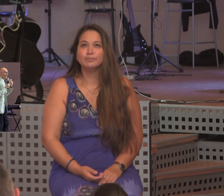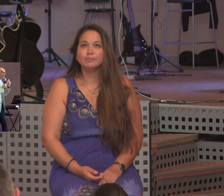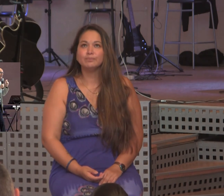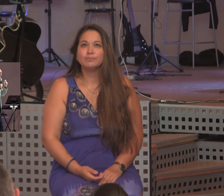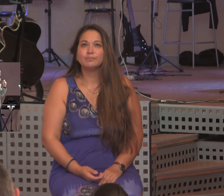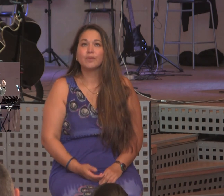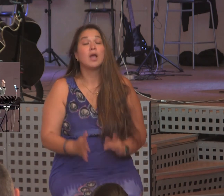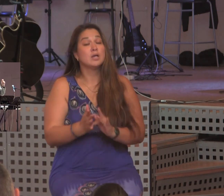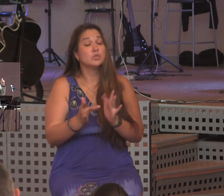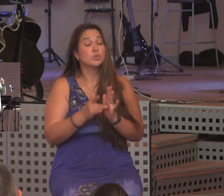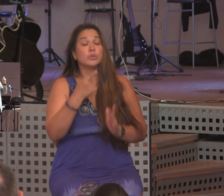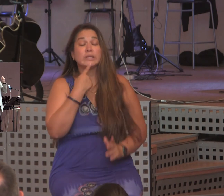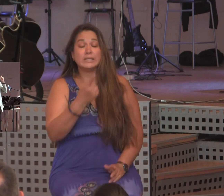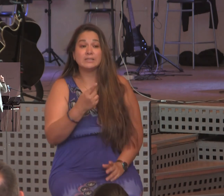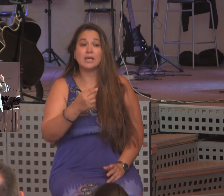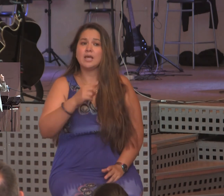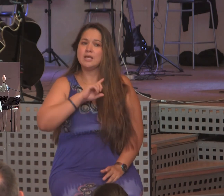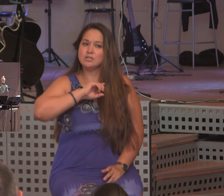voz,